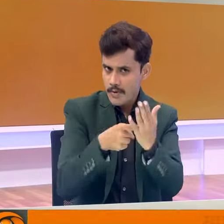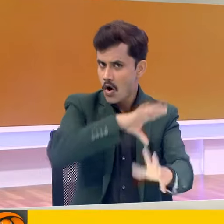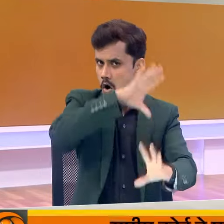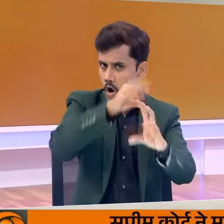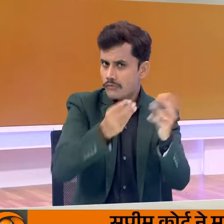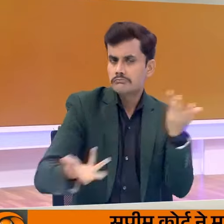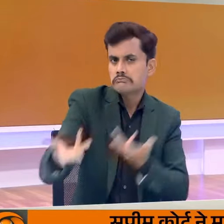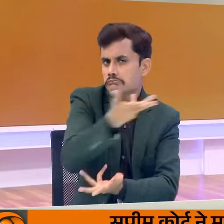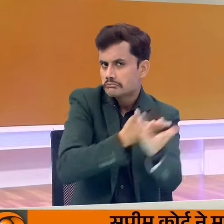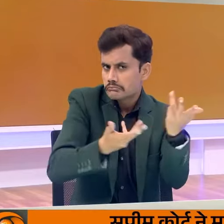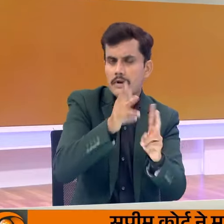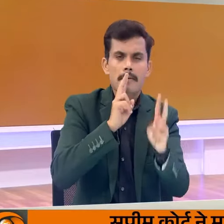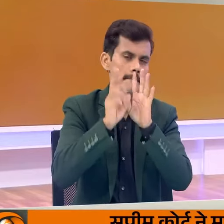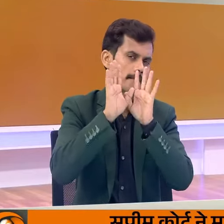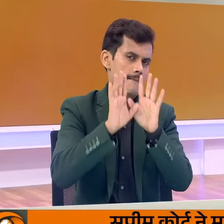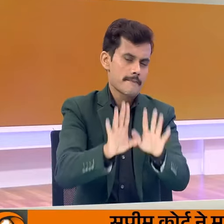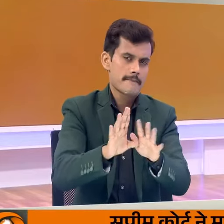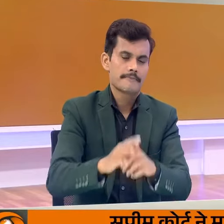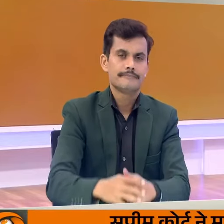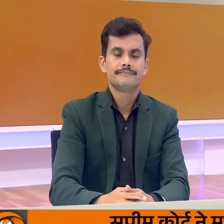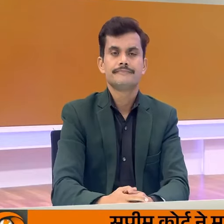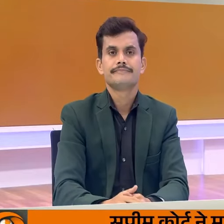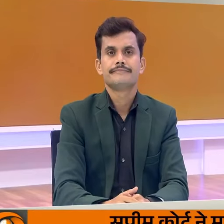की सुनवाई करेगी।